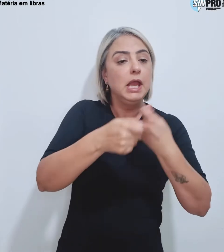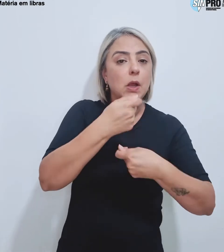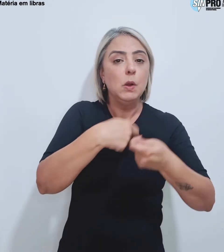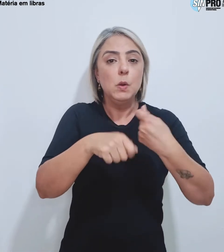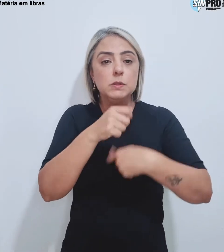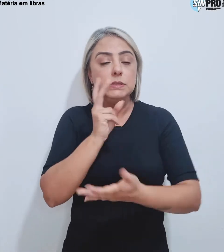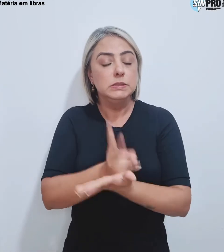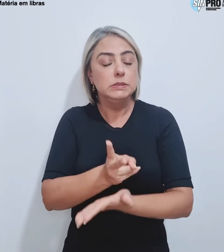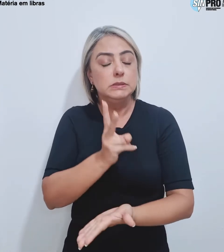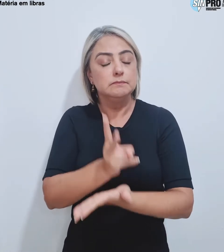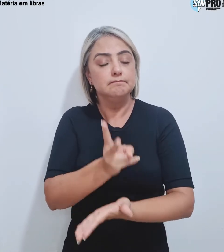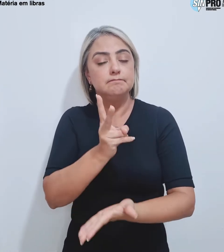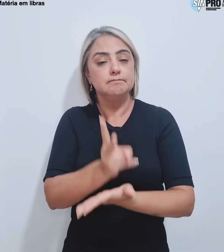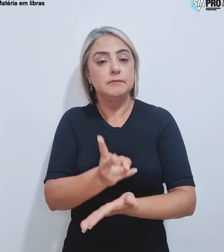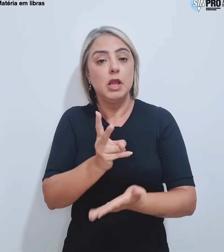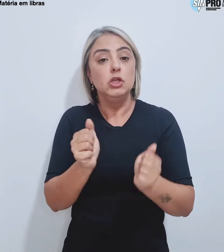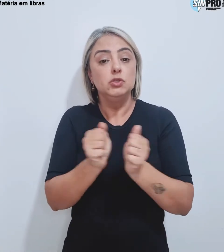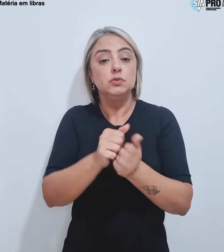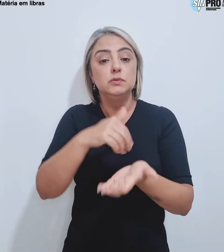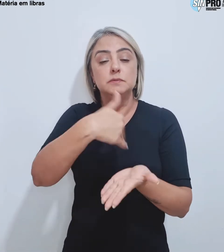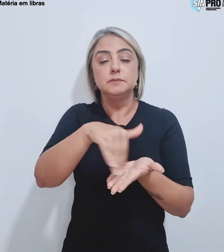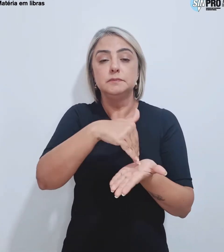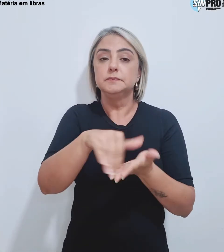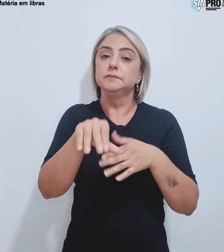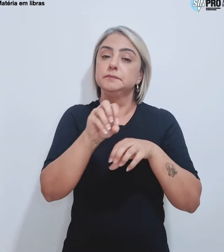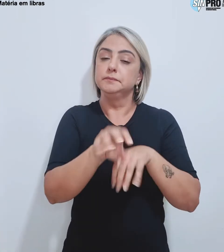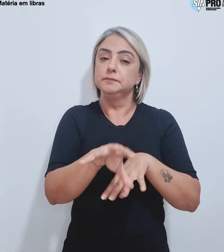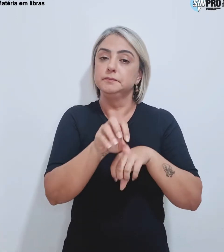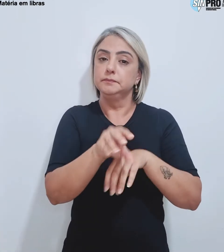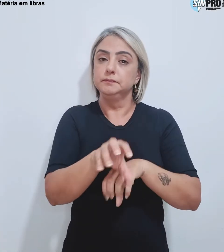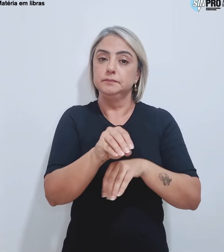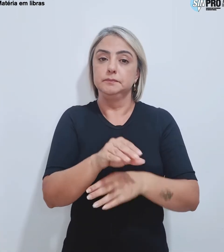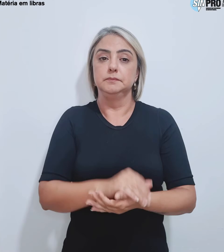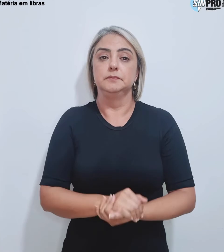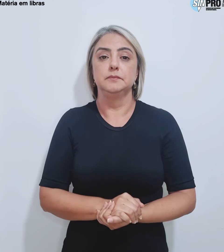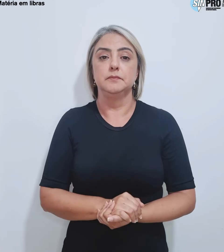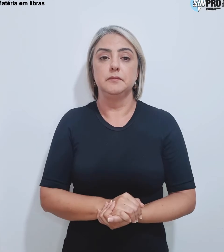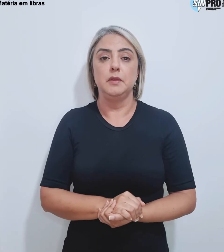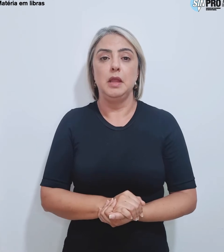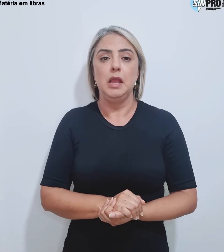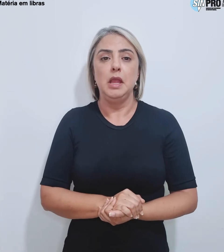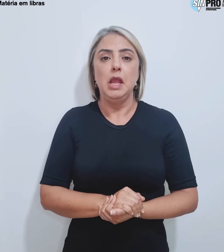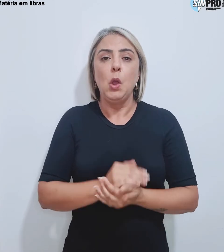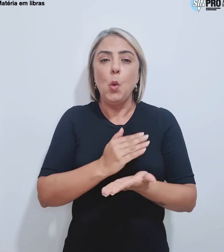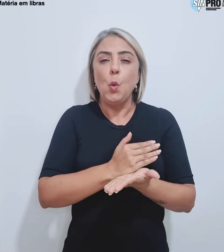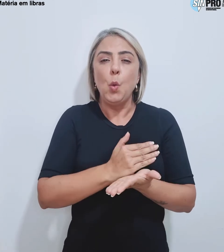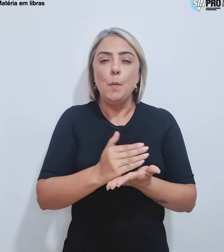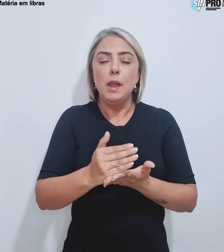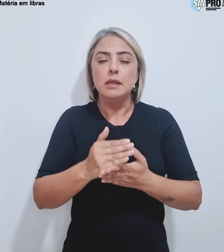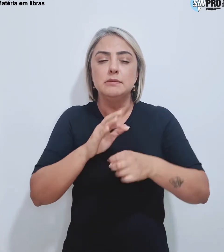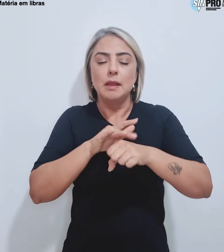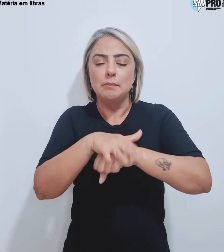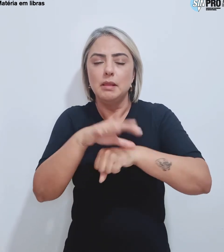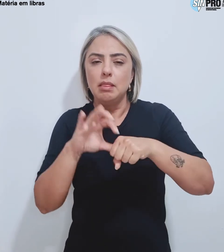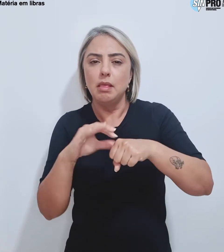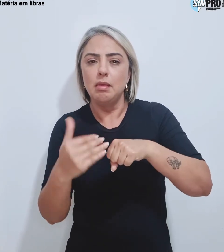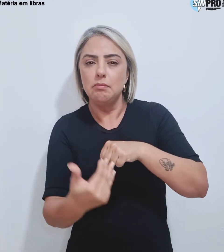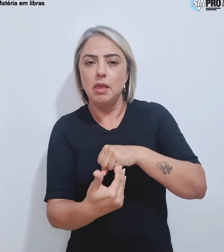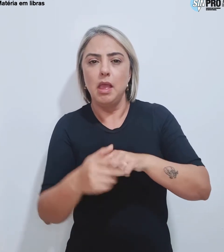negociação permanente com a Secretaria de Educação. Desde o início da pandemia,